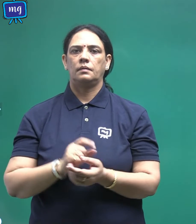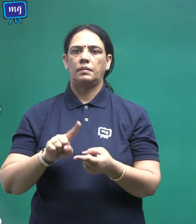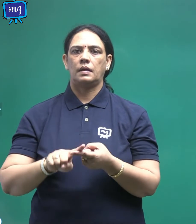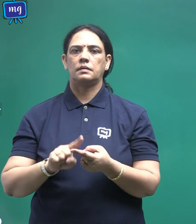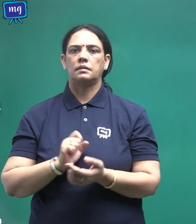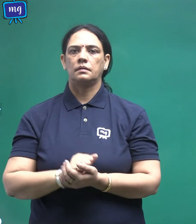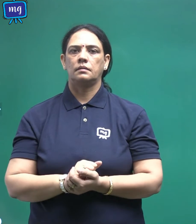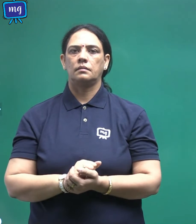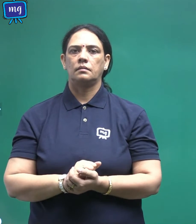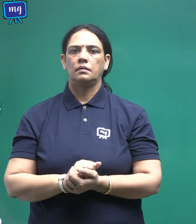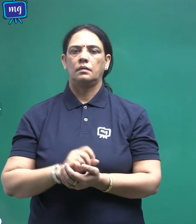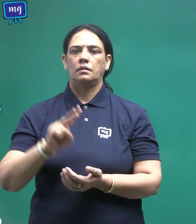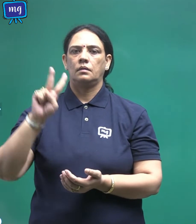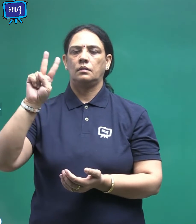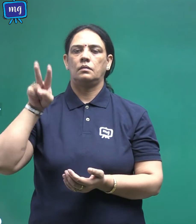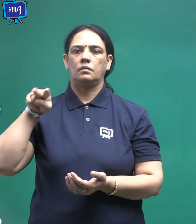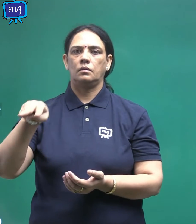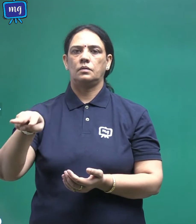प्लस 200